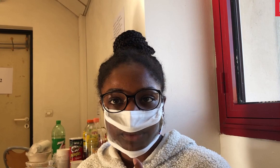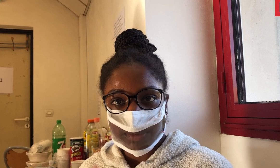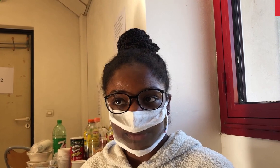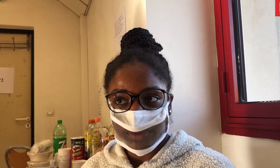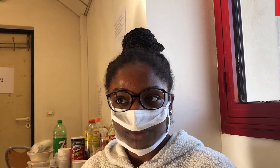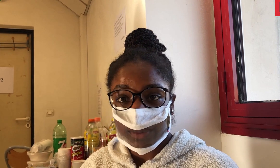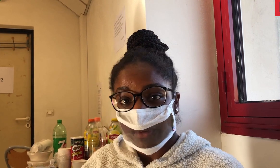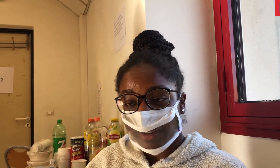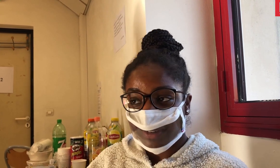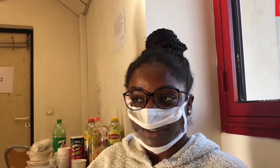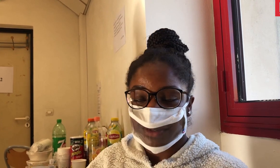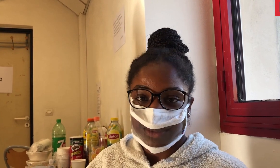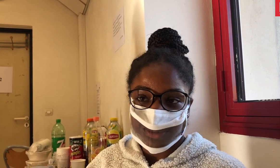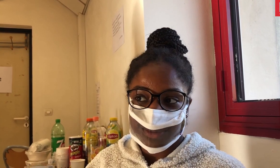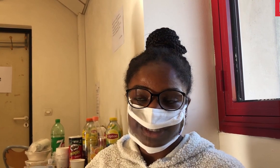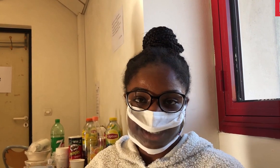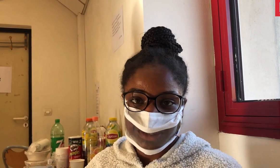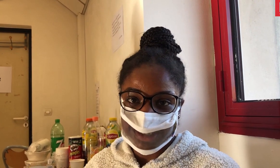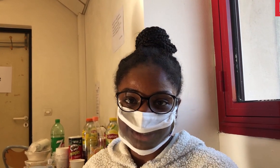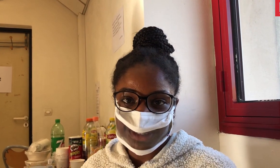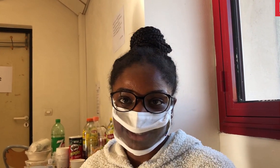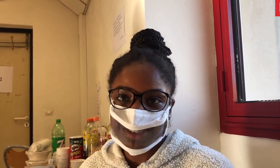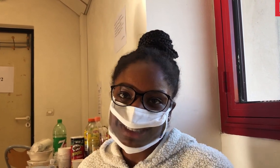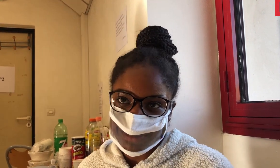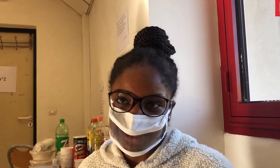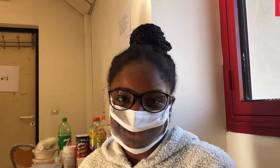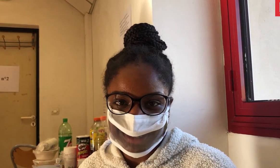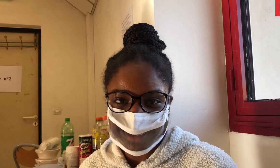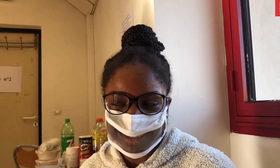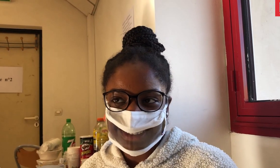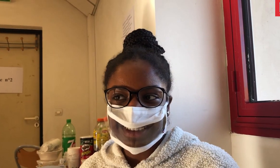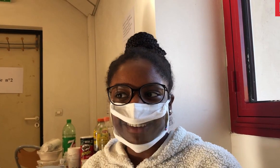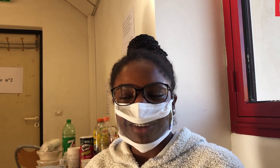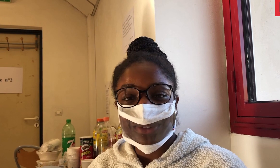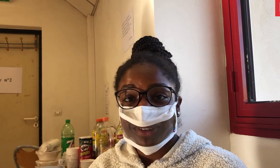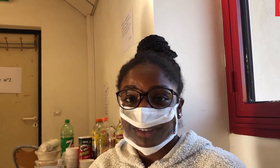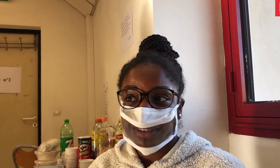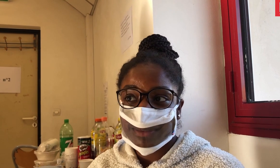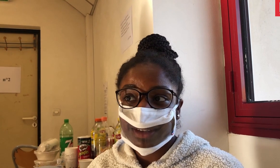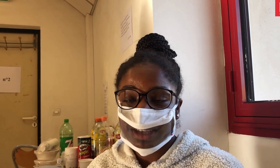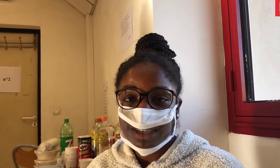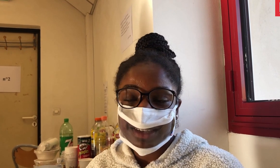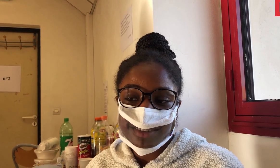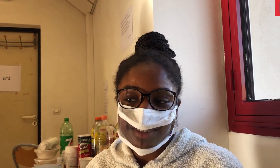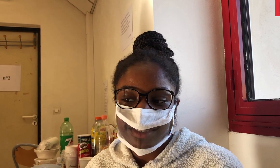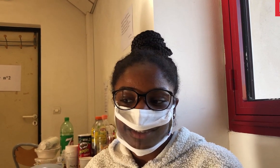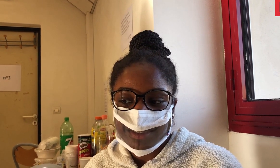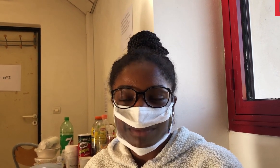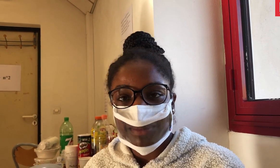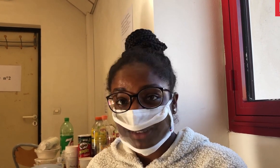pour le futur, moi, je me dirige dans la santé, j'espère en tout cas, en tant qu'infirmière. Et ma belle-sœur